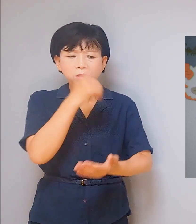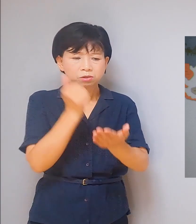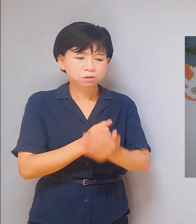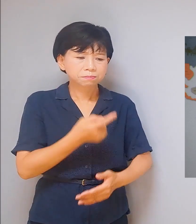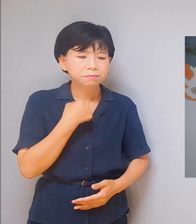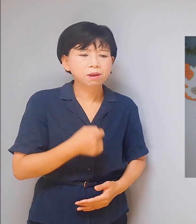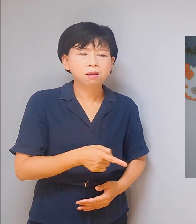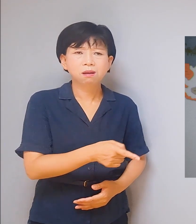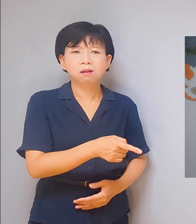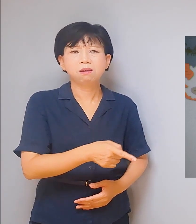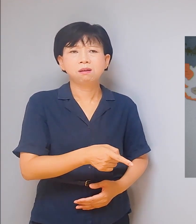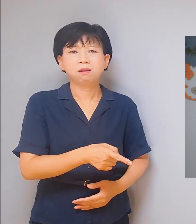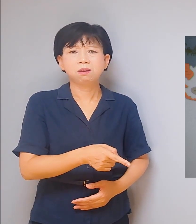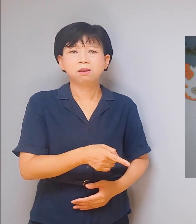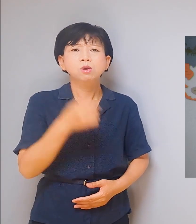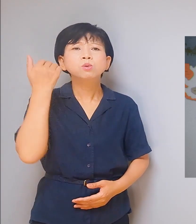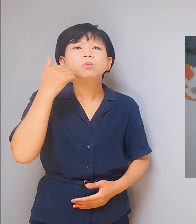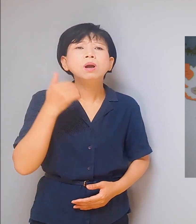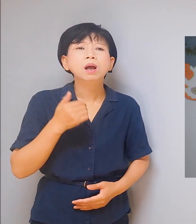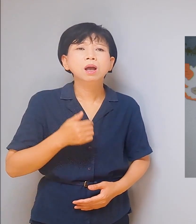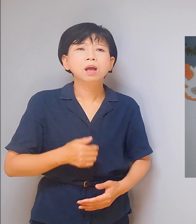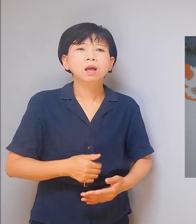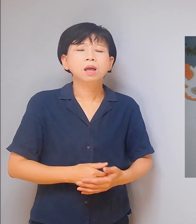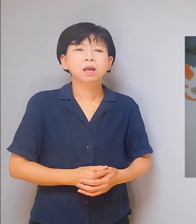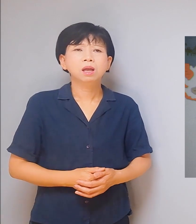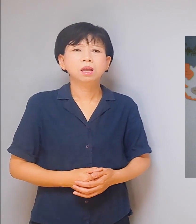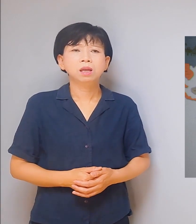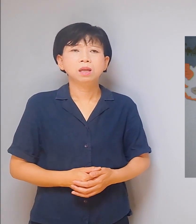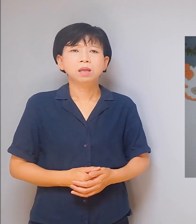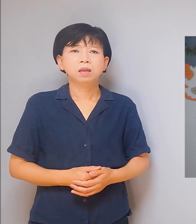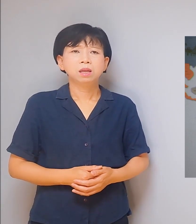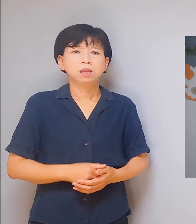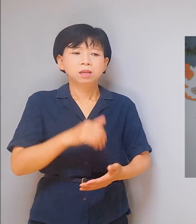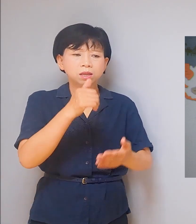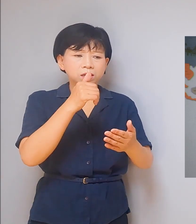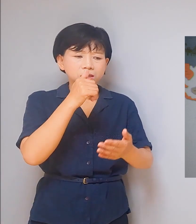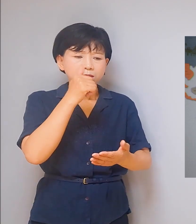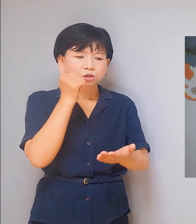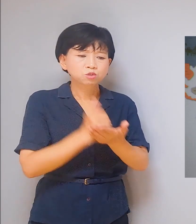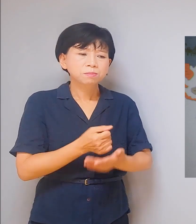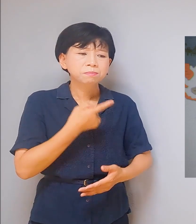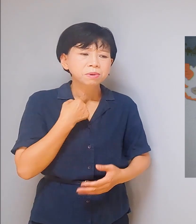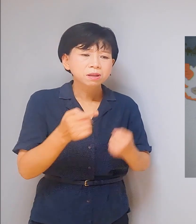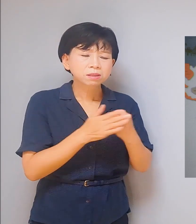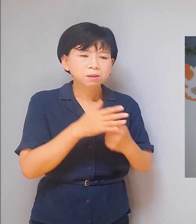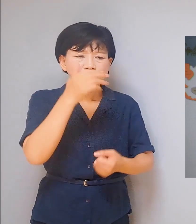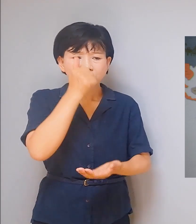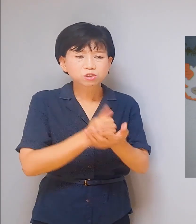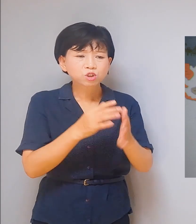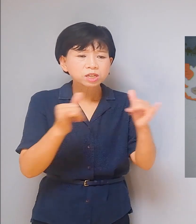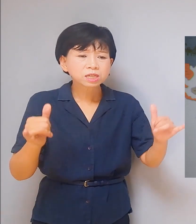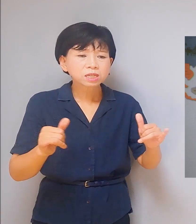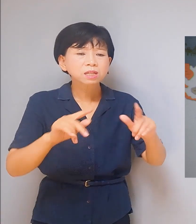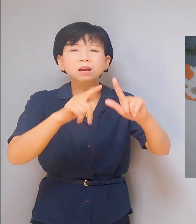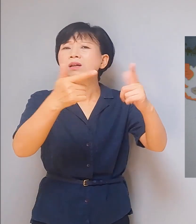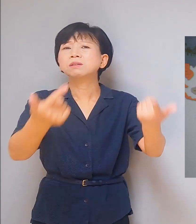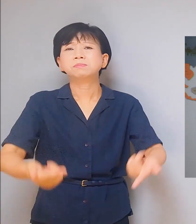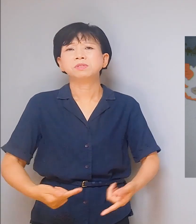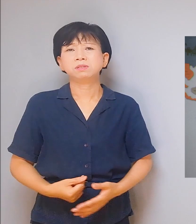짓는 거지요. 죄는 누가 지을까요? 죄를 지었기 때문에 죄인일까요? 여러분 그렇지